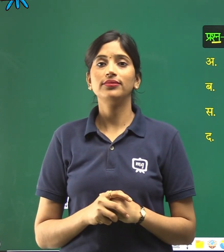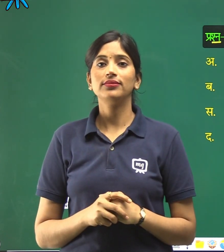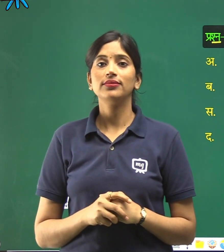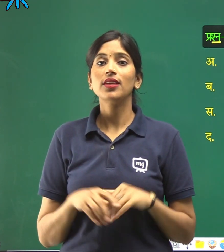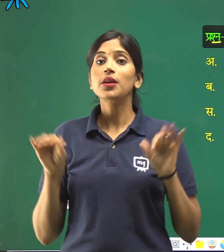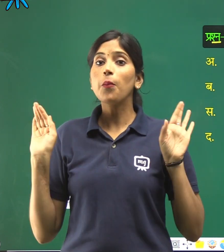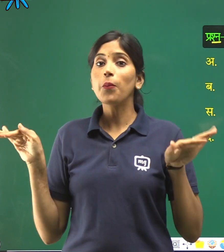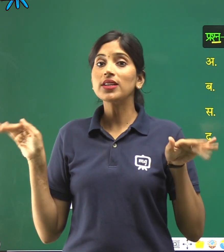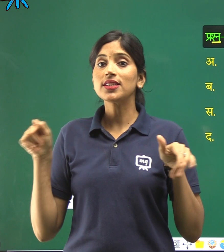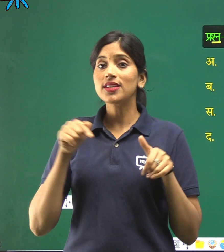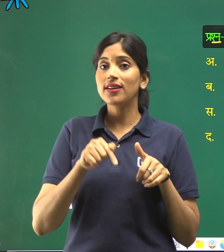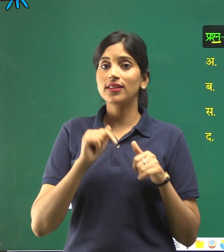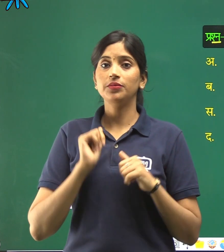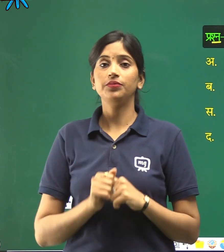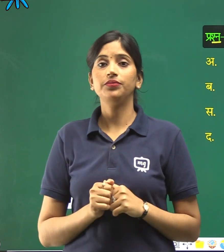पक्षियाँ